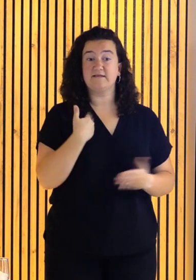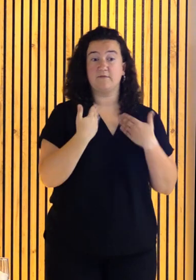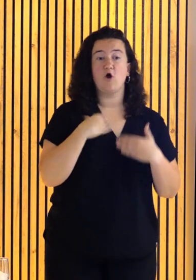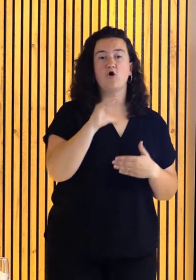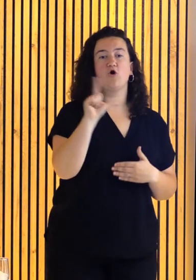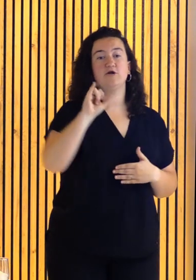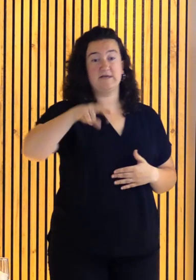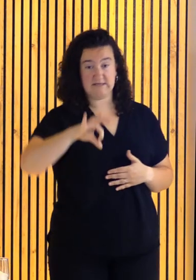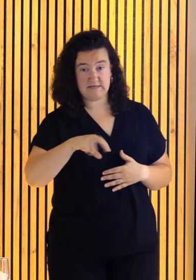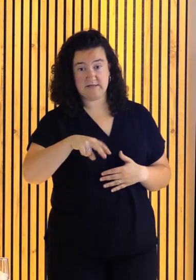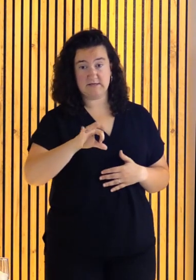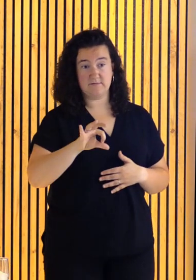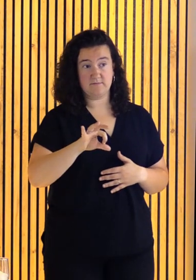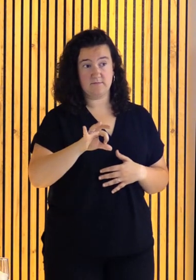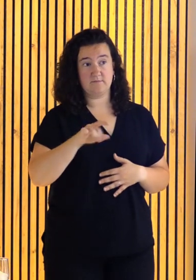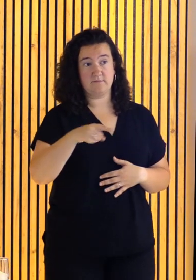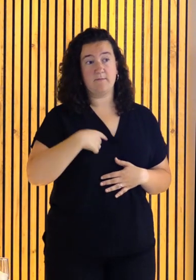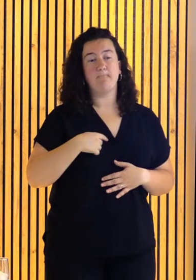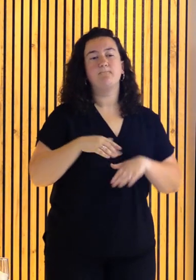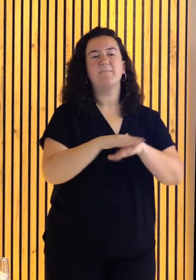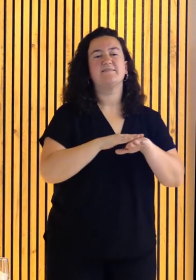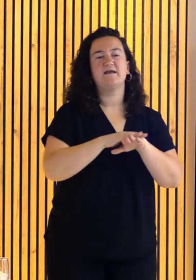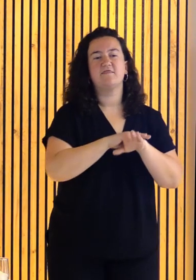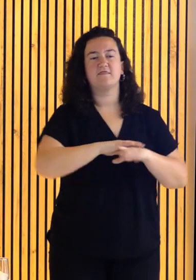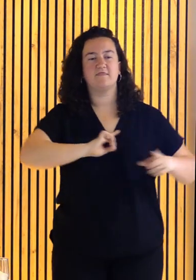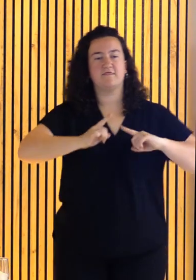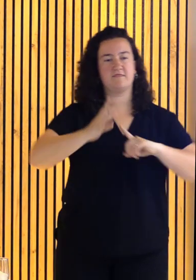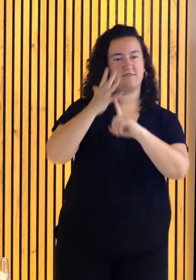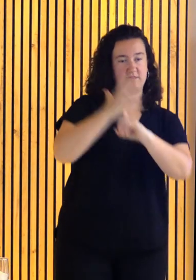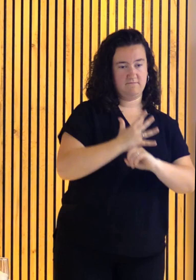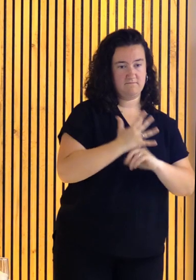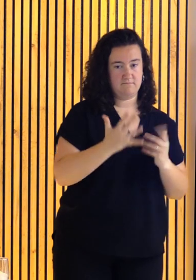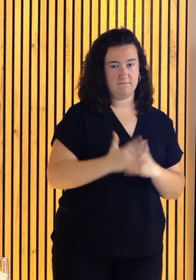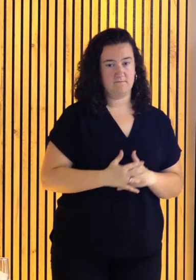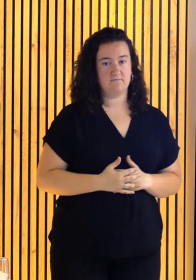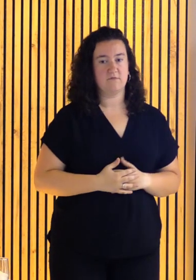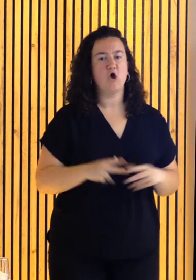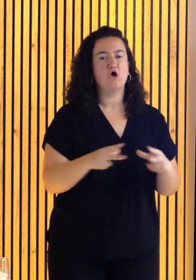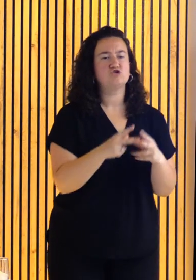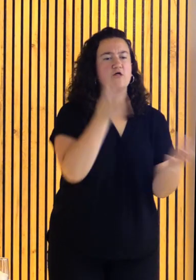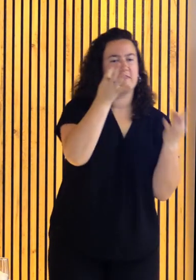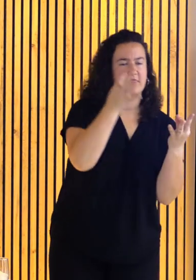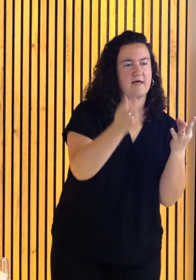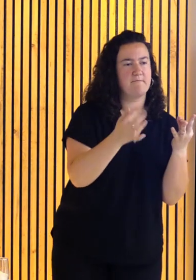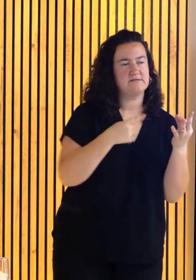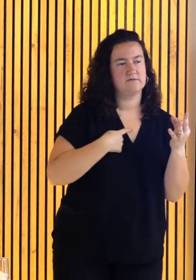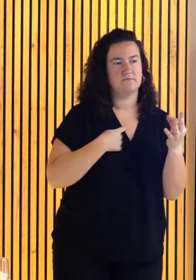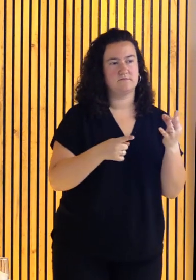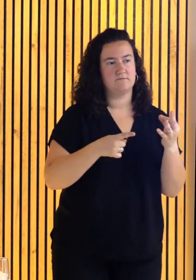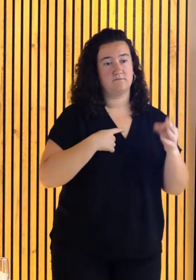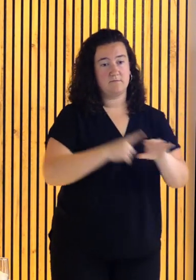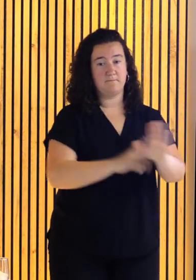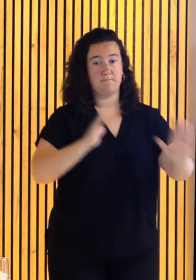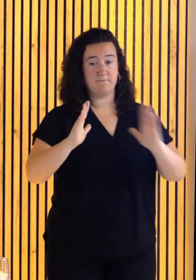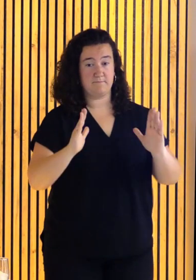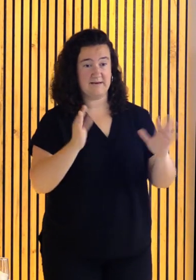du, proposatu zuen 2000 inguruan, gizarte jakin batean eta gari jakin batean dauden zapalkuntzei eta